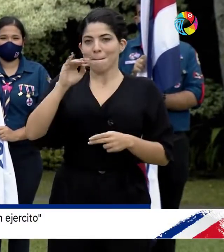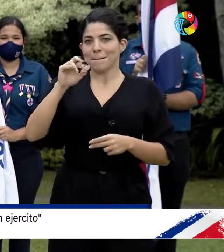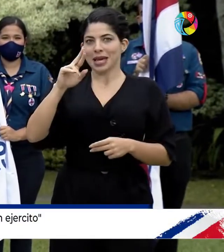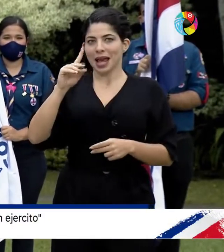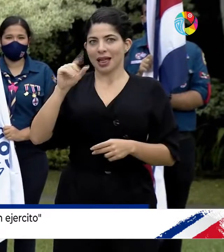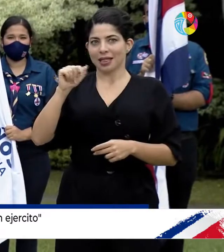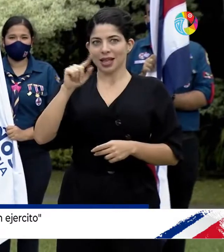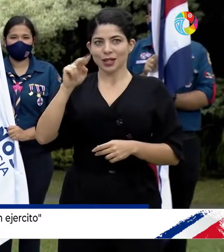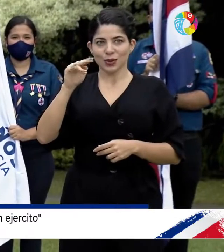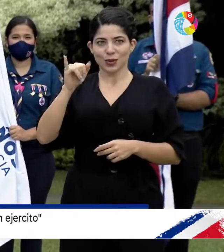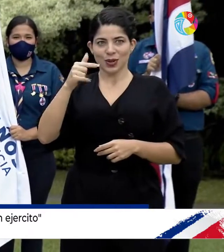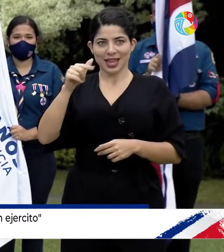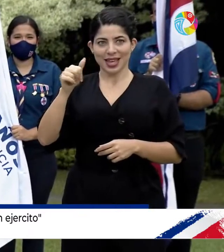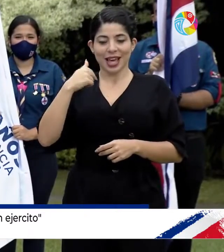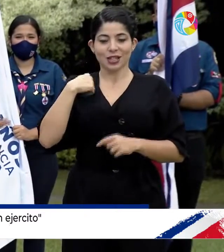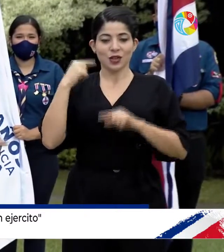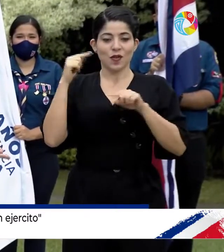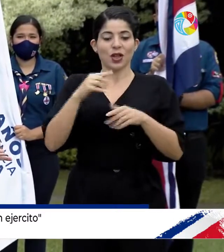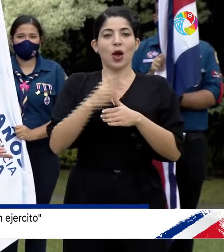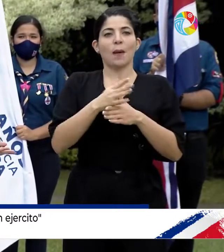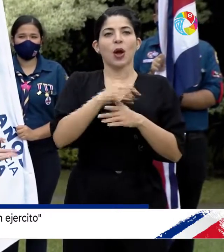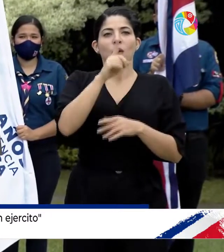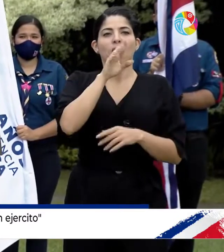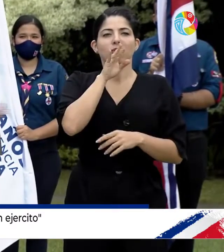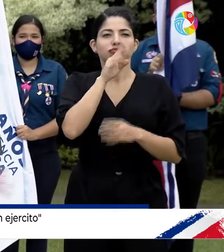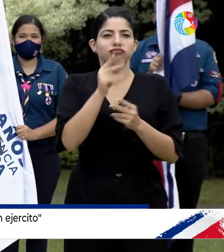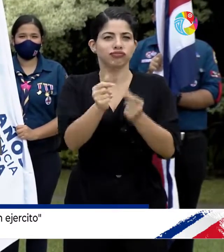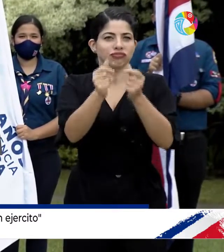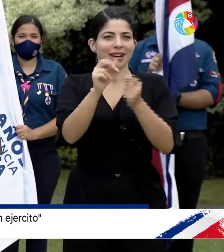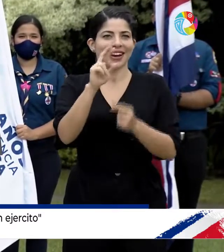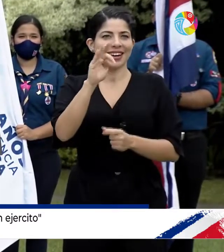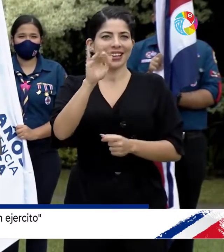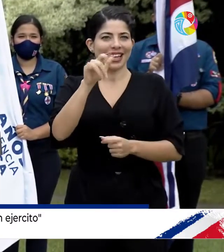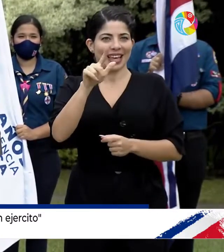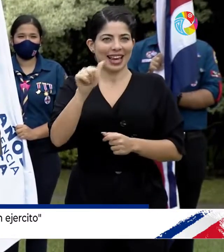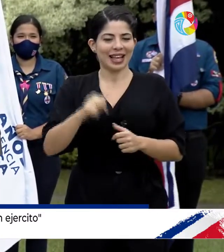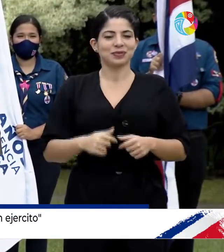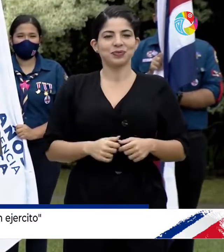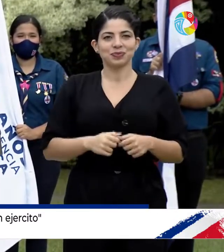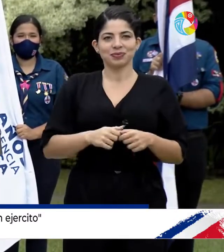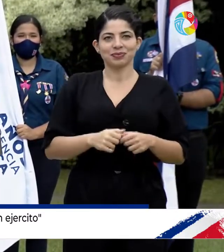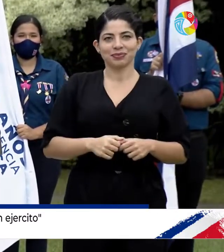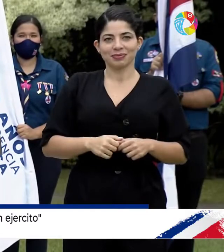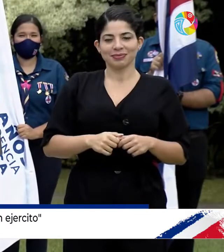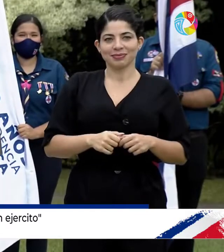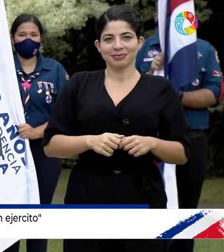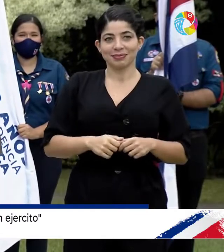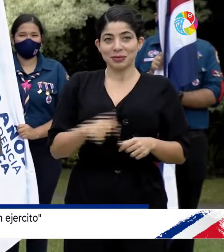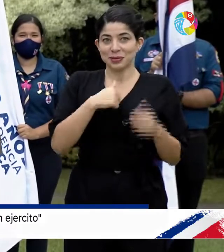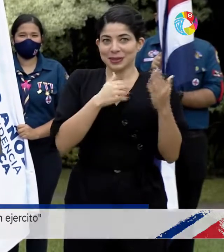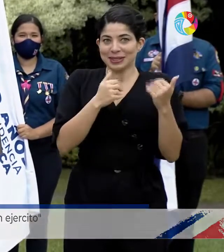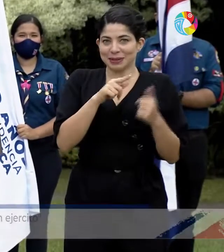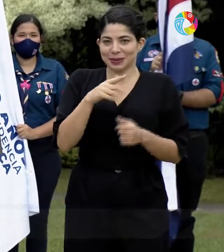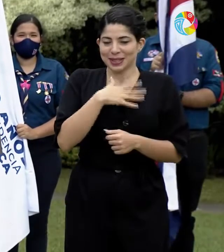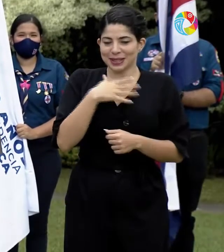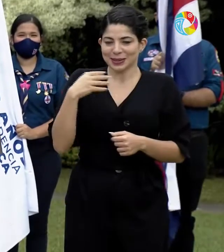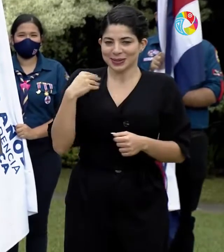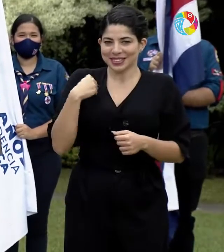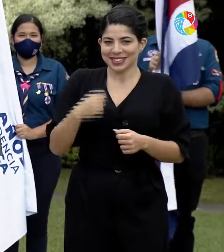Rudín y les vengo a compartir una retahíla. Así que aquí les va. Espero que les guste.